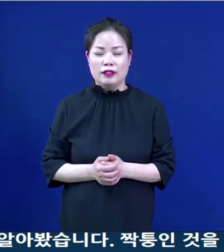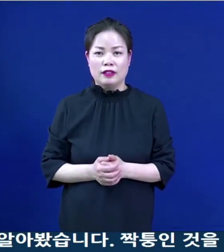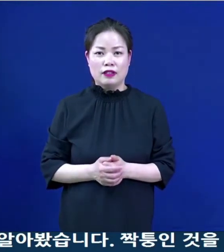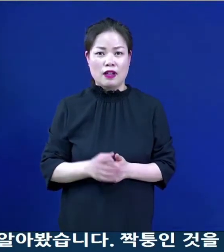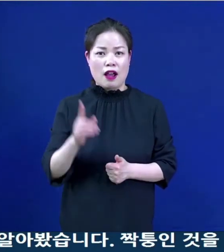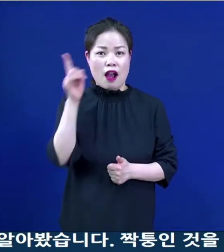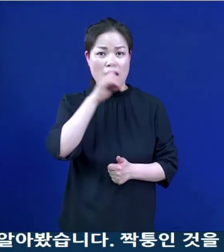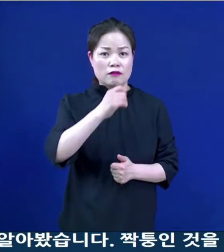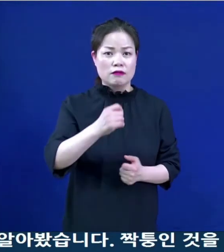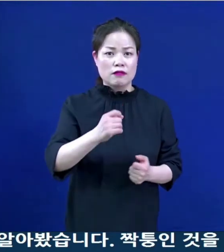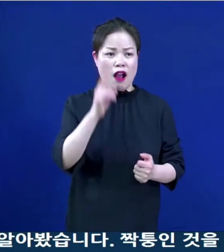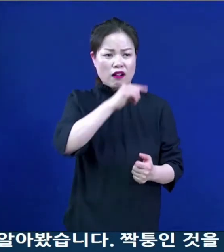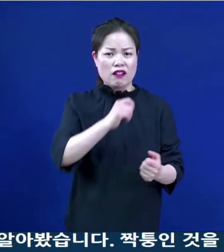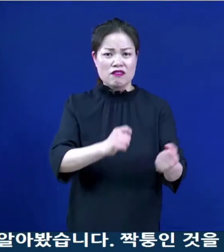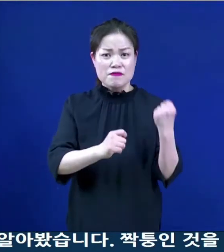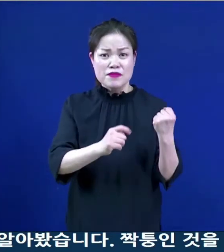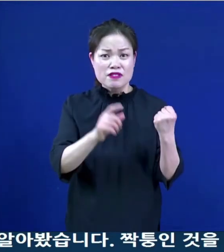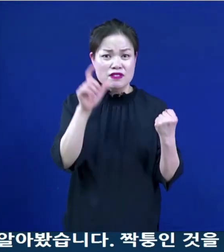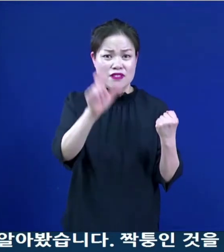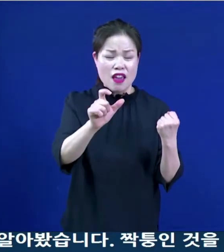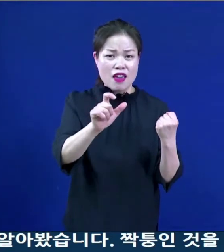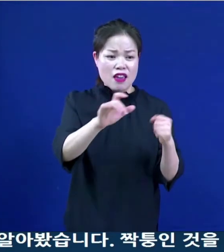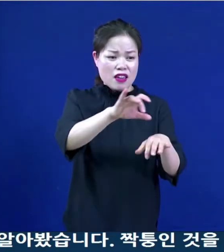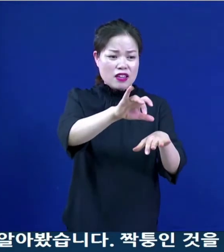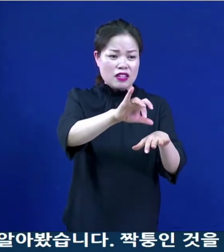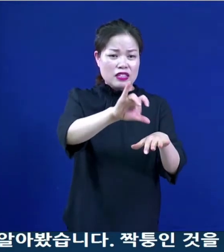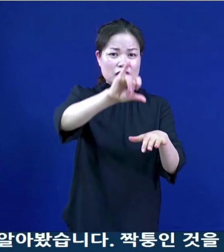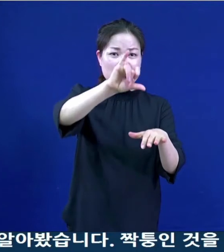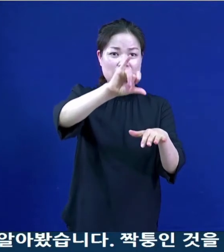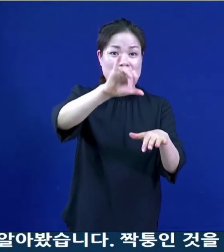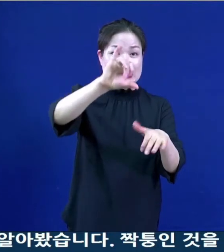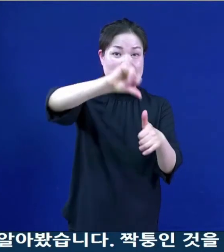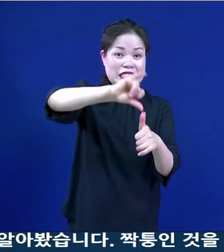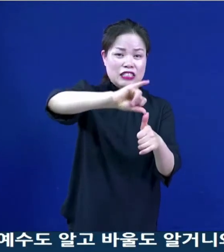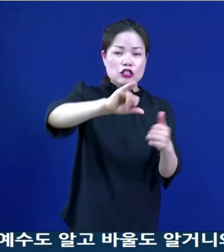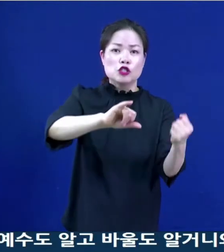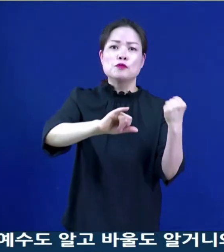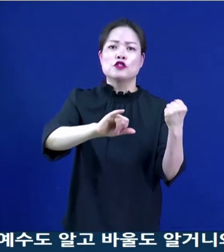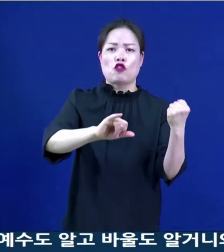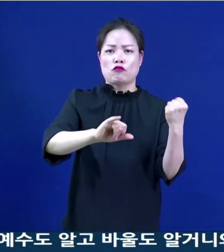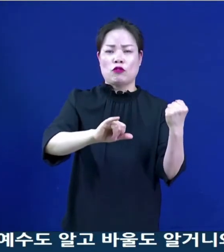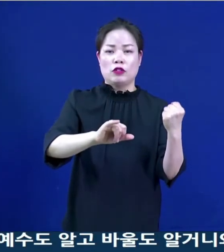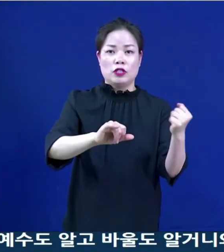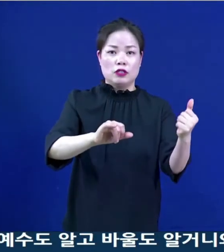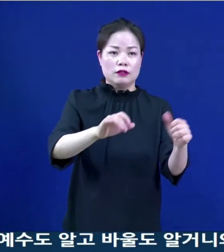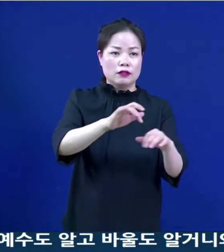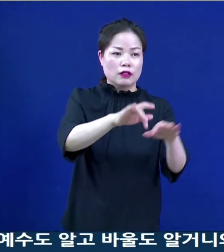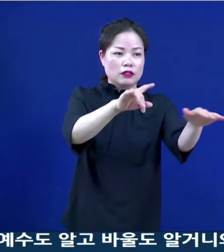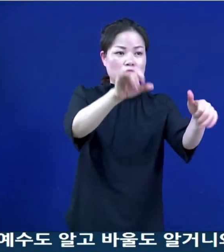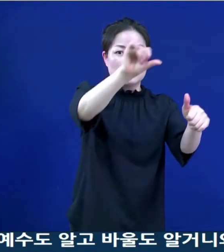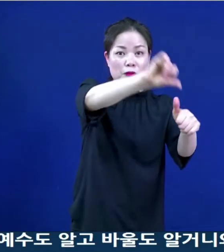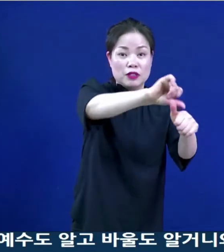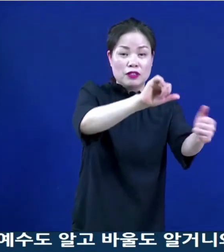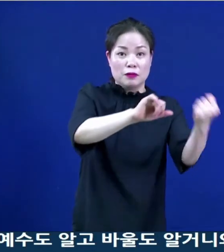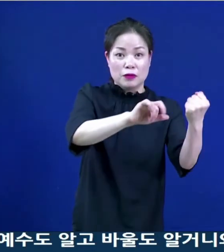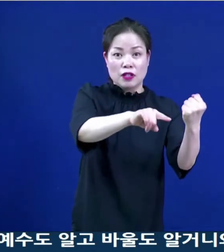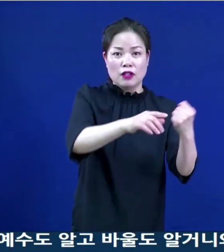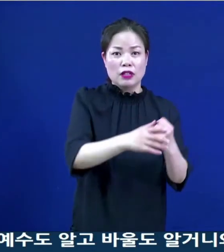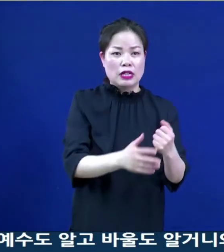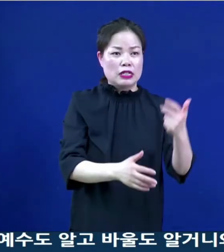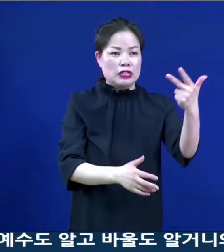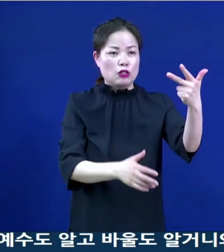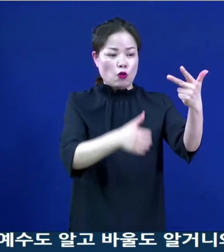악귀가 더 힘이 센 거예요. 그렇죠? 귀신 들리면 힘이 세진다고 그러죠? 이게 힘이 세졌어요. 그래서